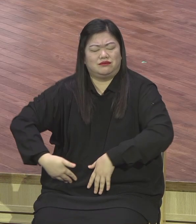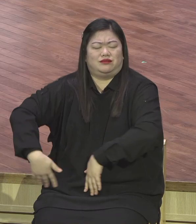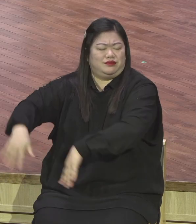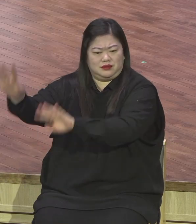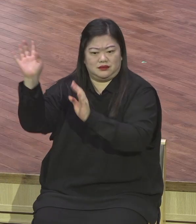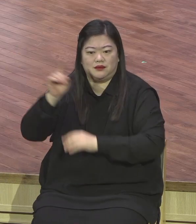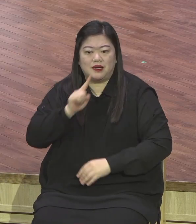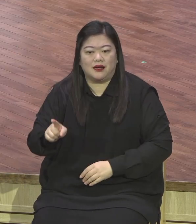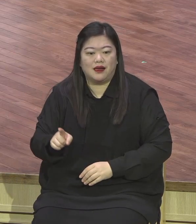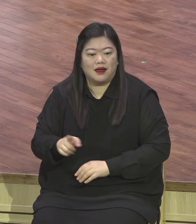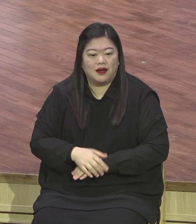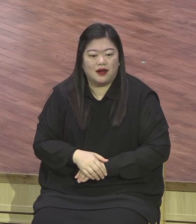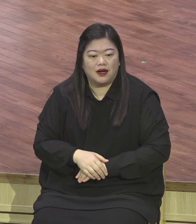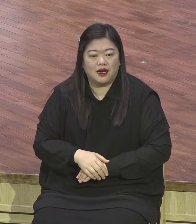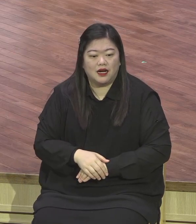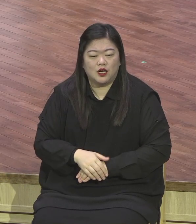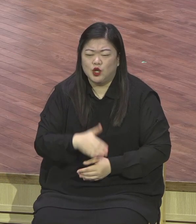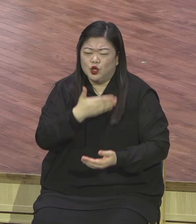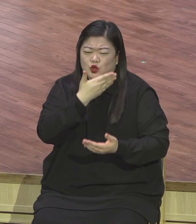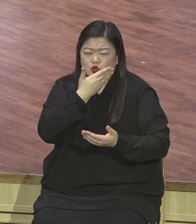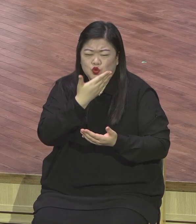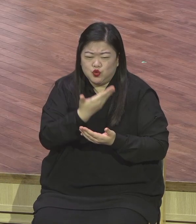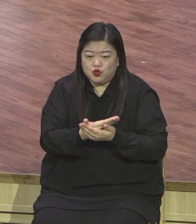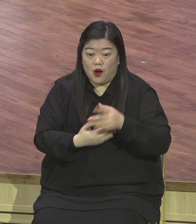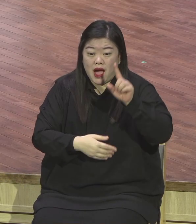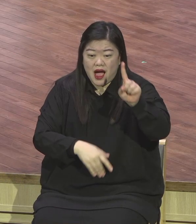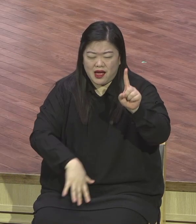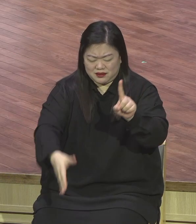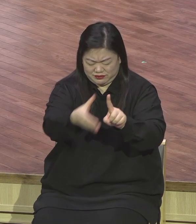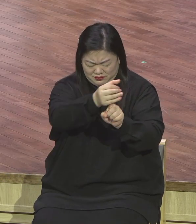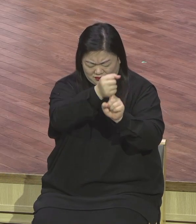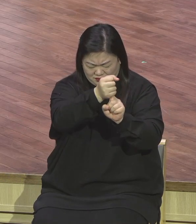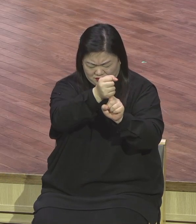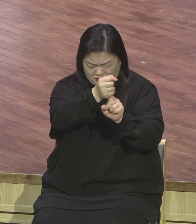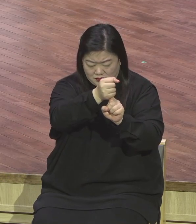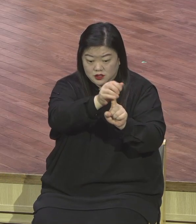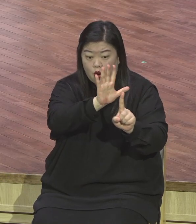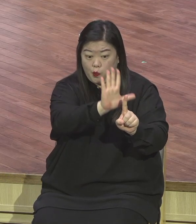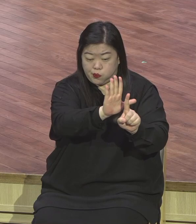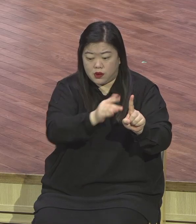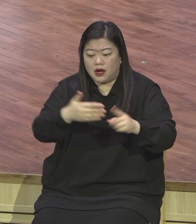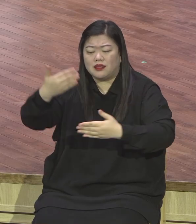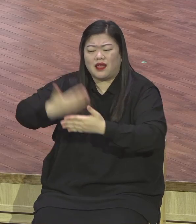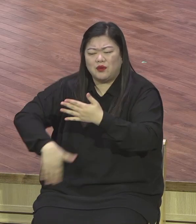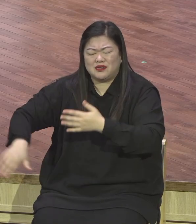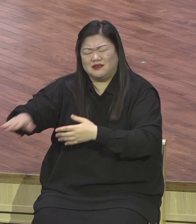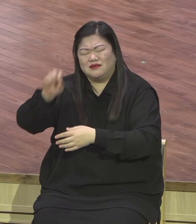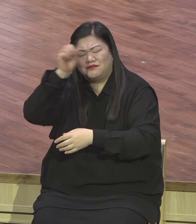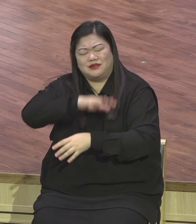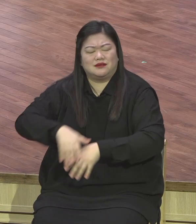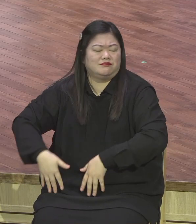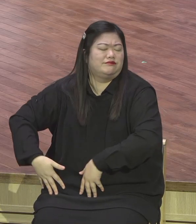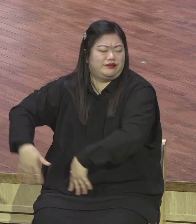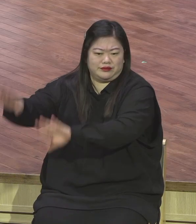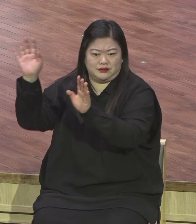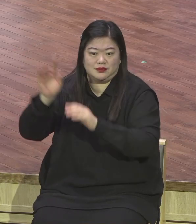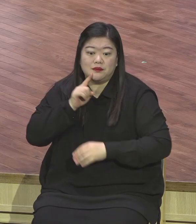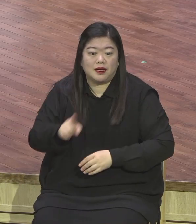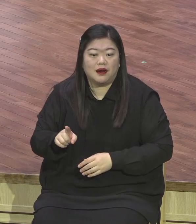중요한 거 딱 잡았으면 나머지 다 흘러보낸다 여러분이 직분을 감당하거나 신앙생활을 때